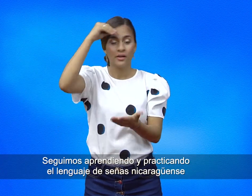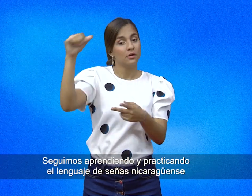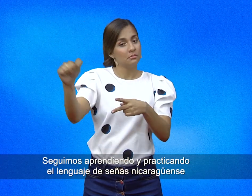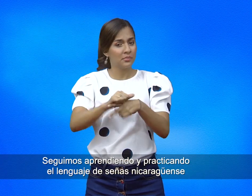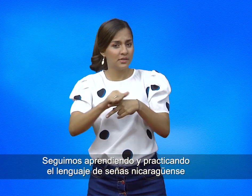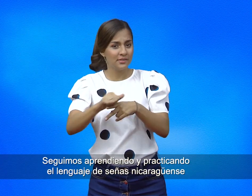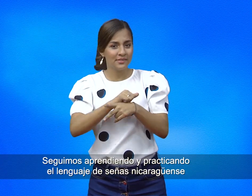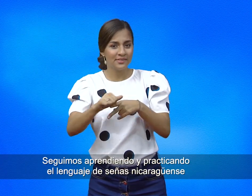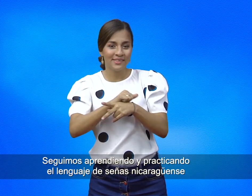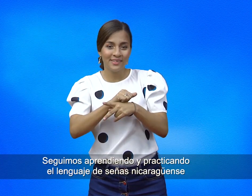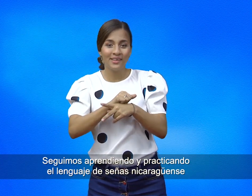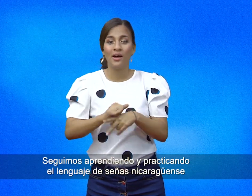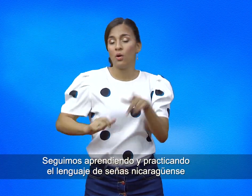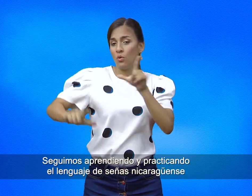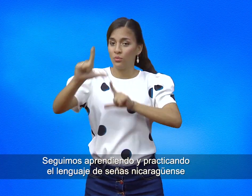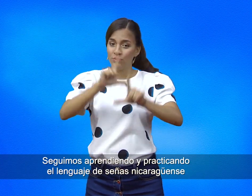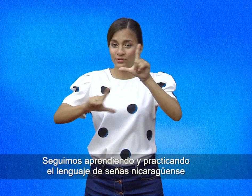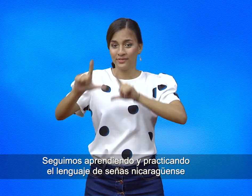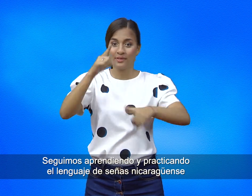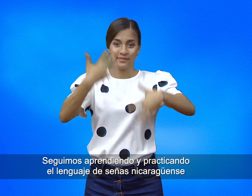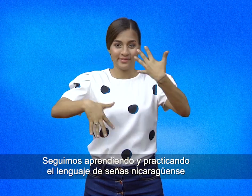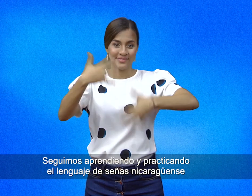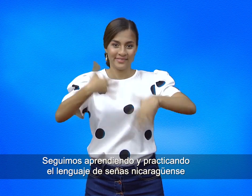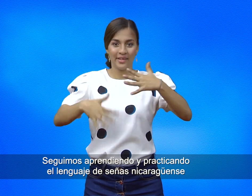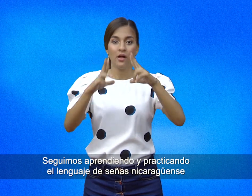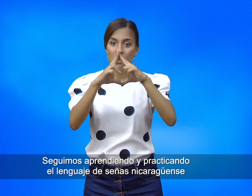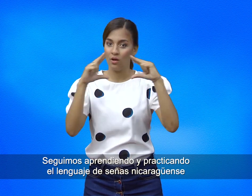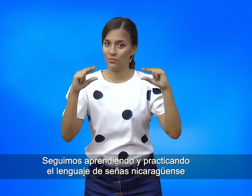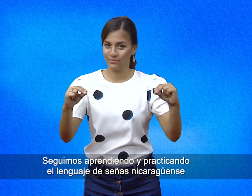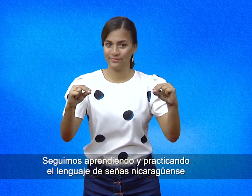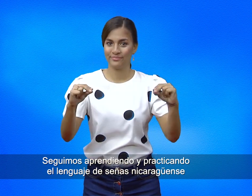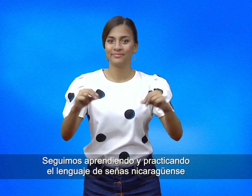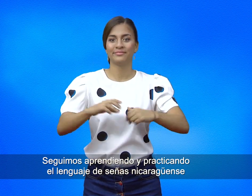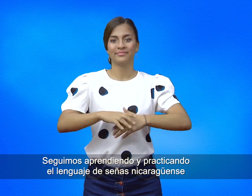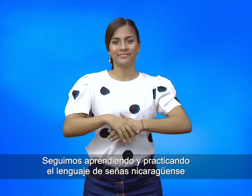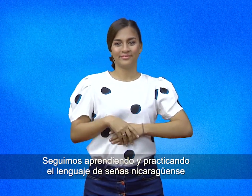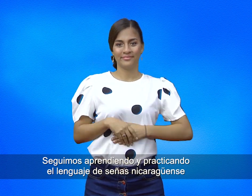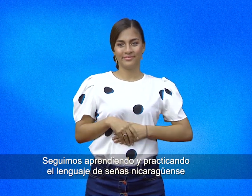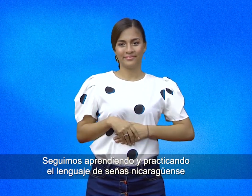y practicando el lenguaje de señas nicaragüense.